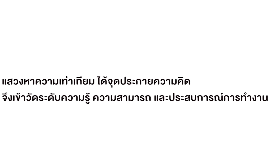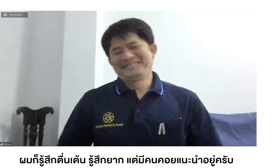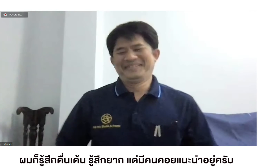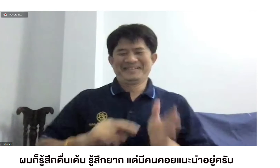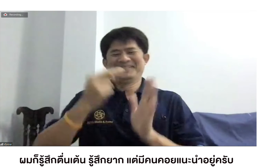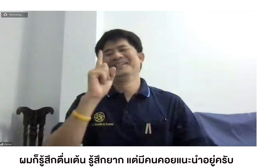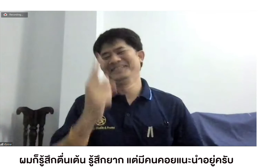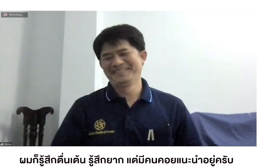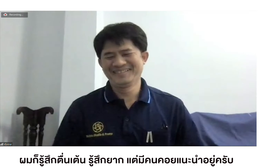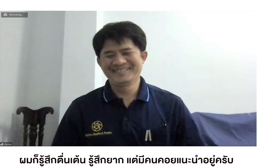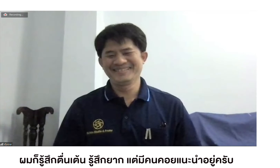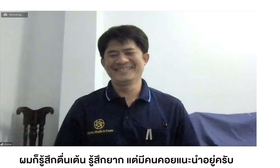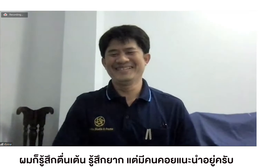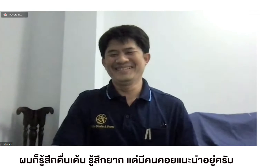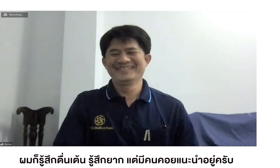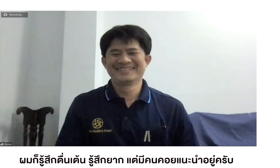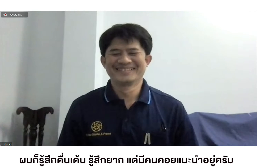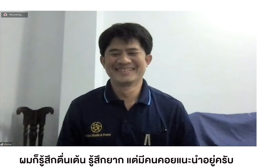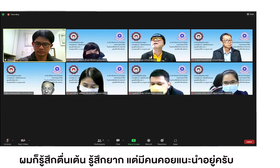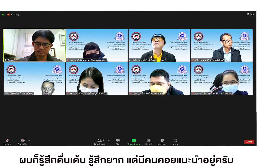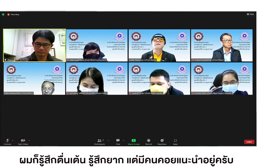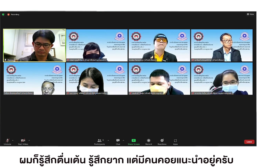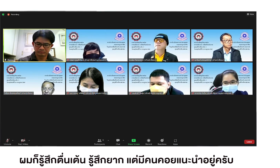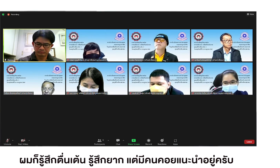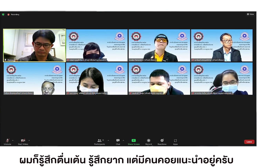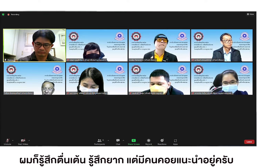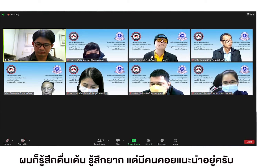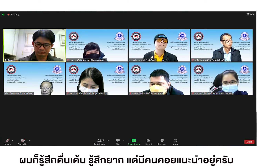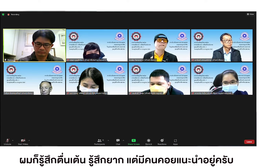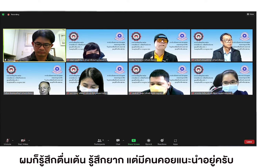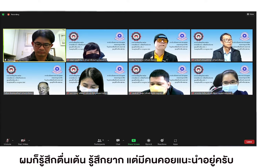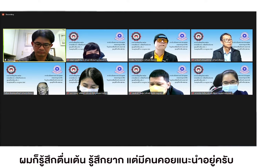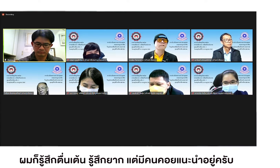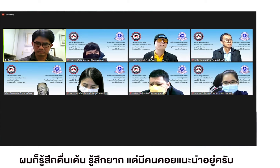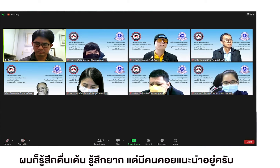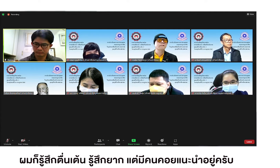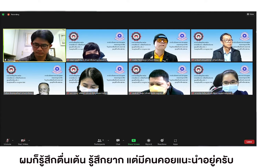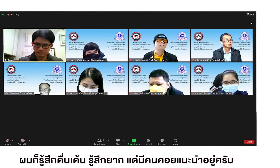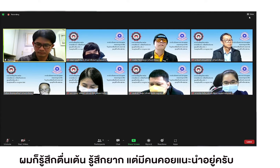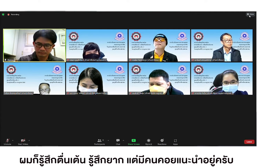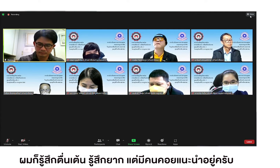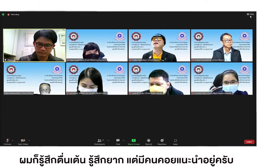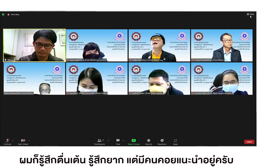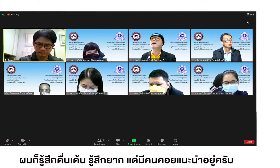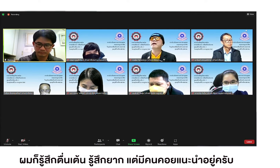ผมก็รู้สึกแบบตื่นเต้นอยู่เหมือนกันนะคะแต่ก็รู้สึกยากแต่ก็มีคนคอยแนะนำอยู่อ่ะครับตอนผ